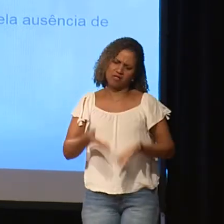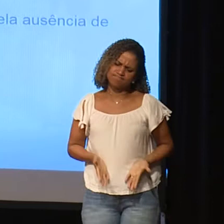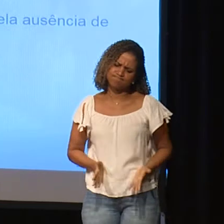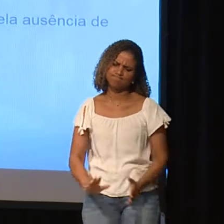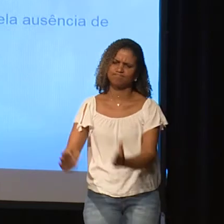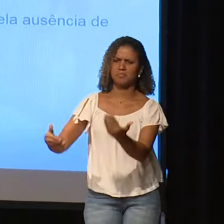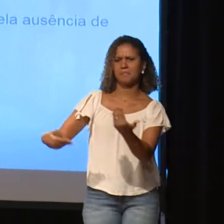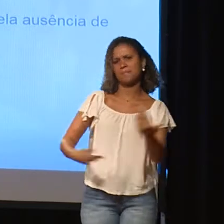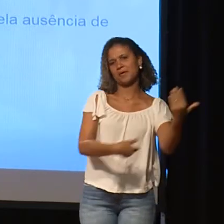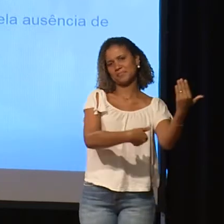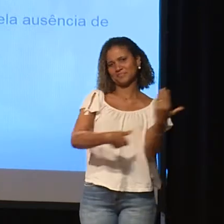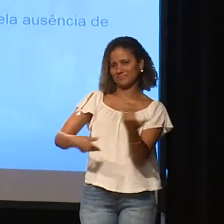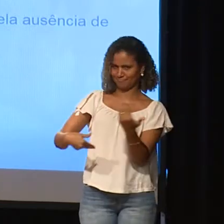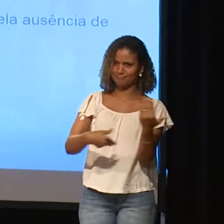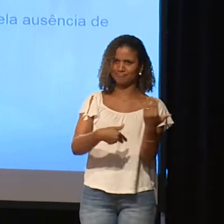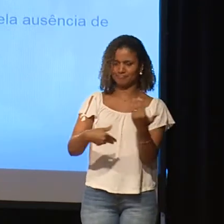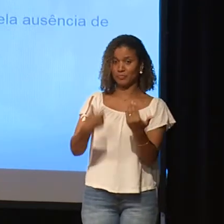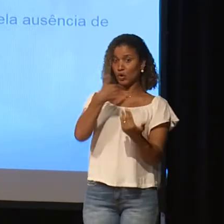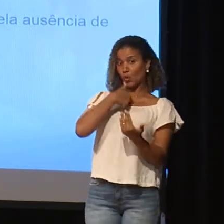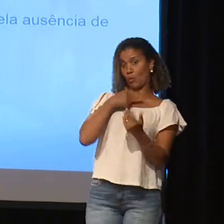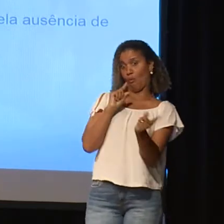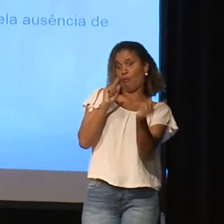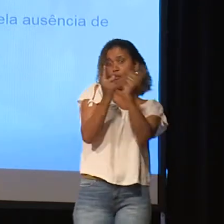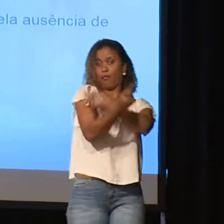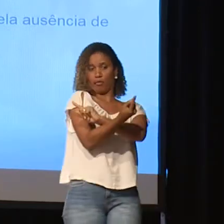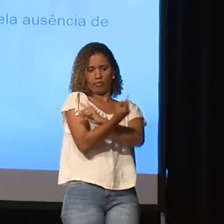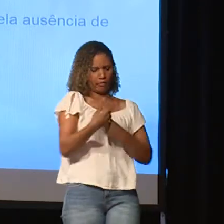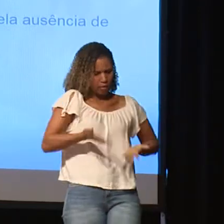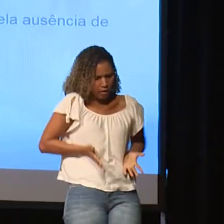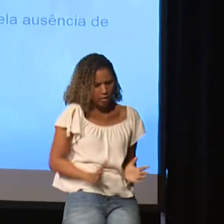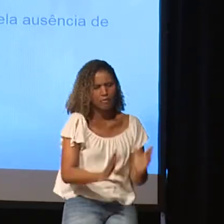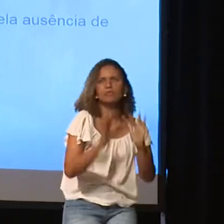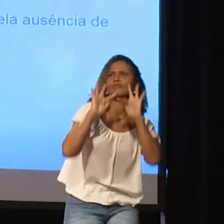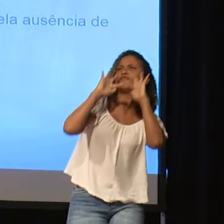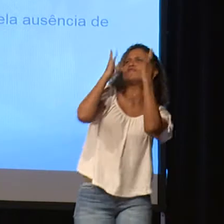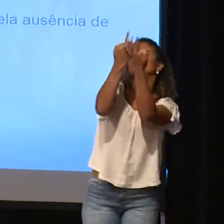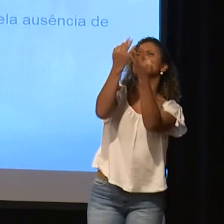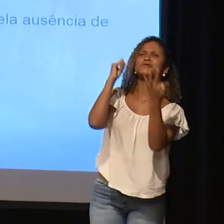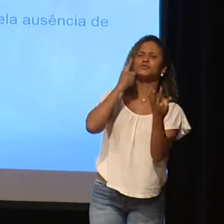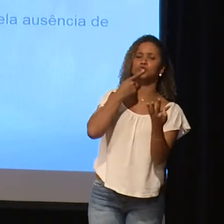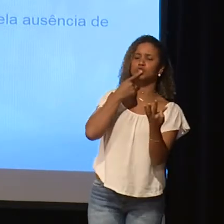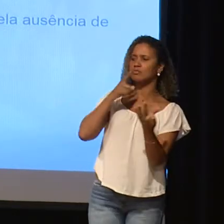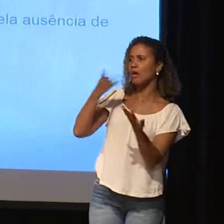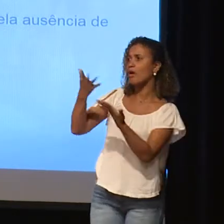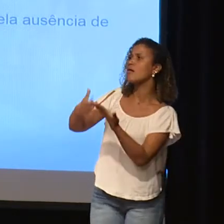A aquisição, né, de língua, ela vem desde o nascimento. No meu caso, foi o contrário. A minha família toda...